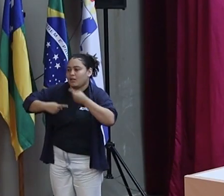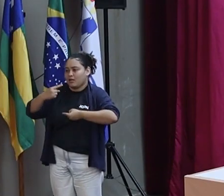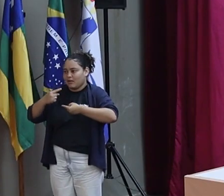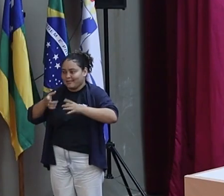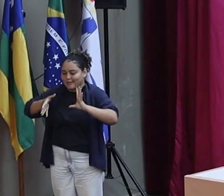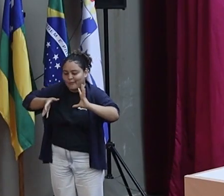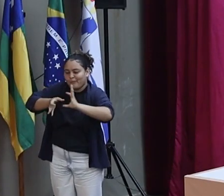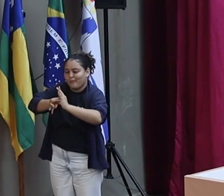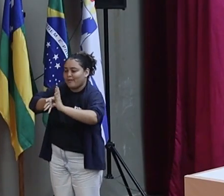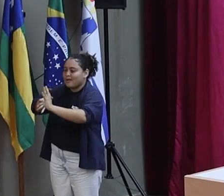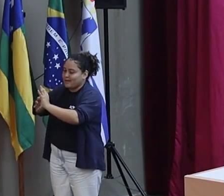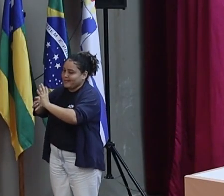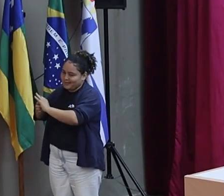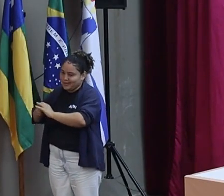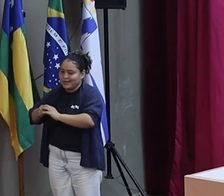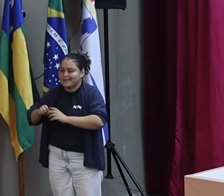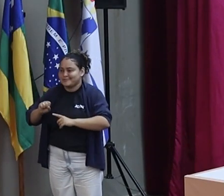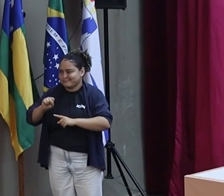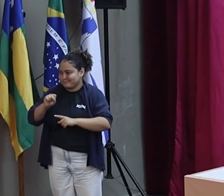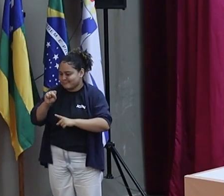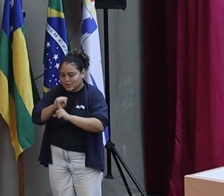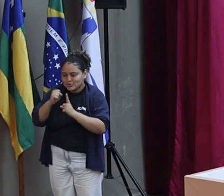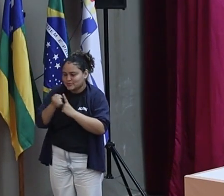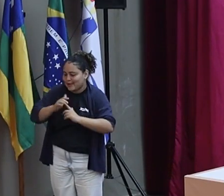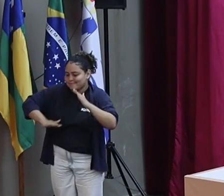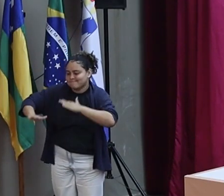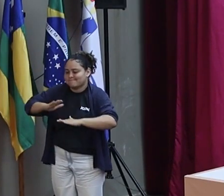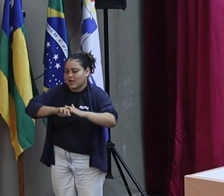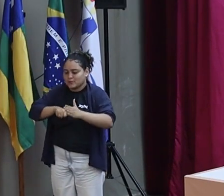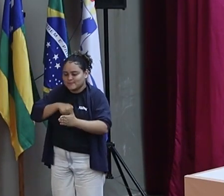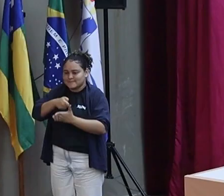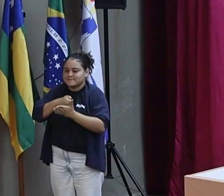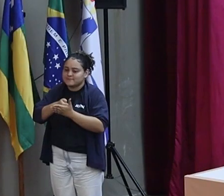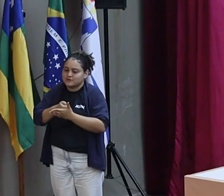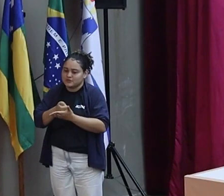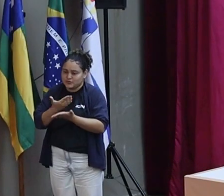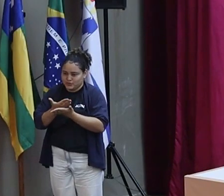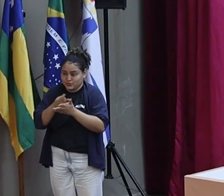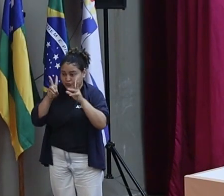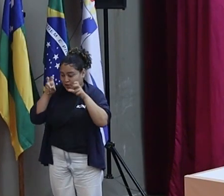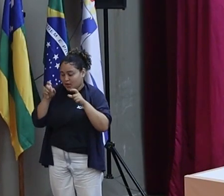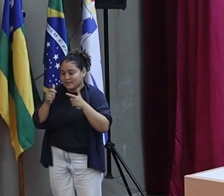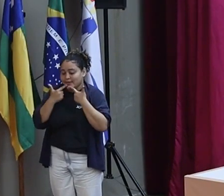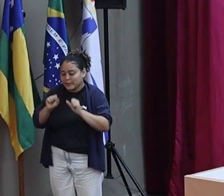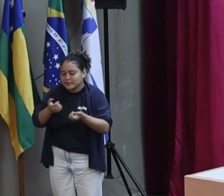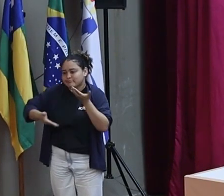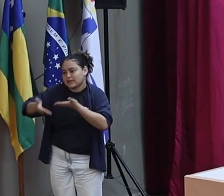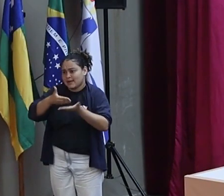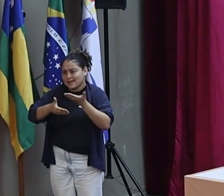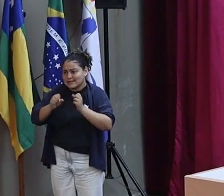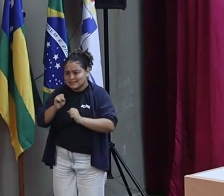outras associações, né, de luta, né, pelo campo da pesquisa em linguística aplicada, se torna viável se não tem